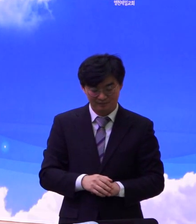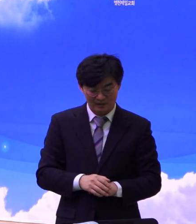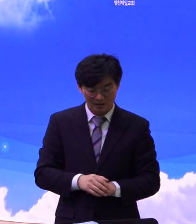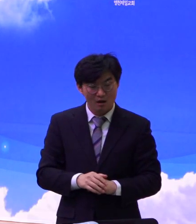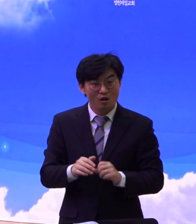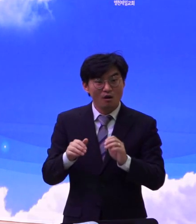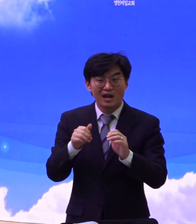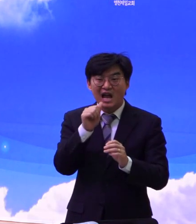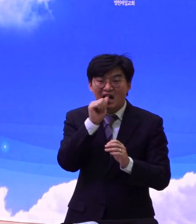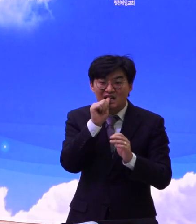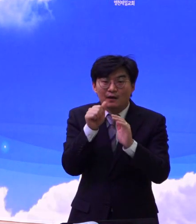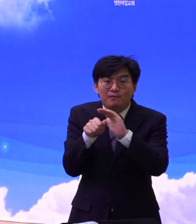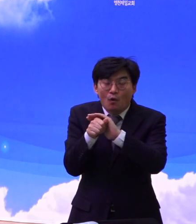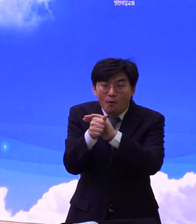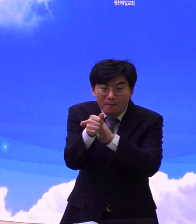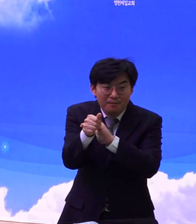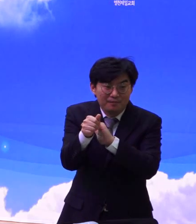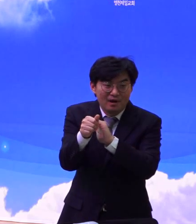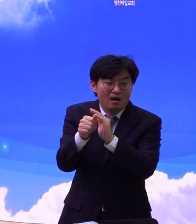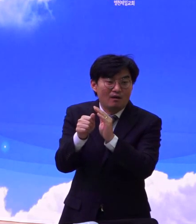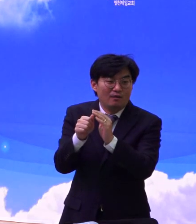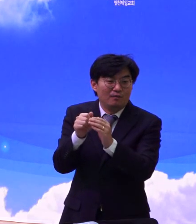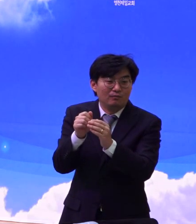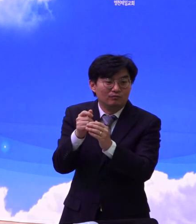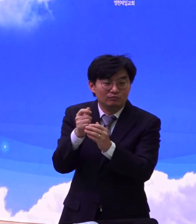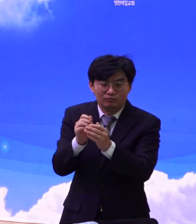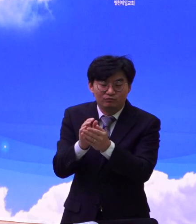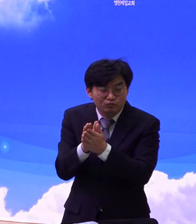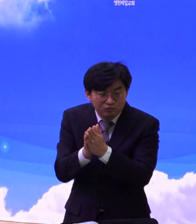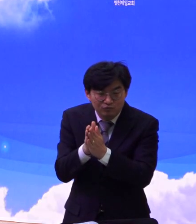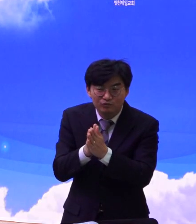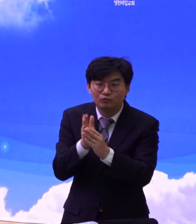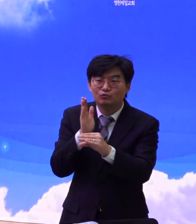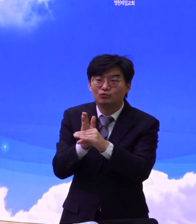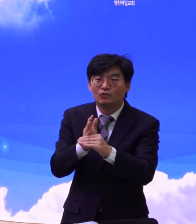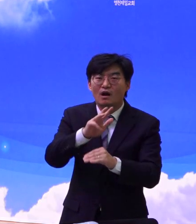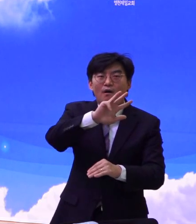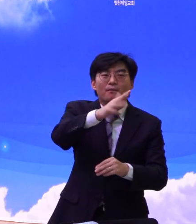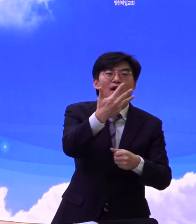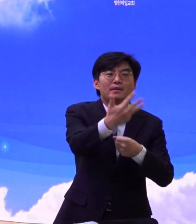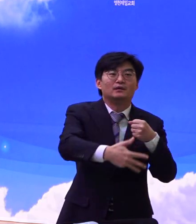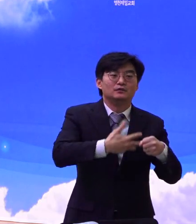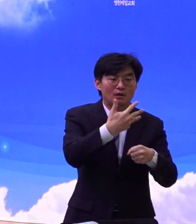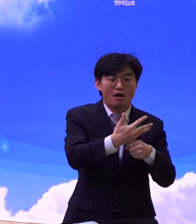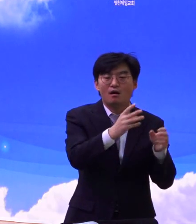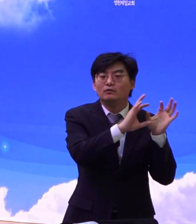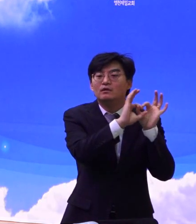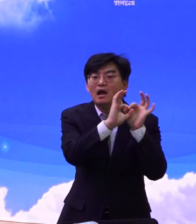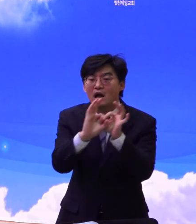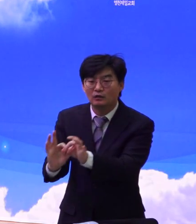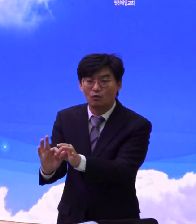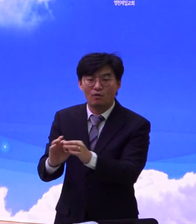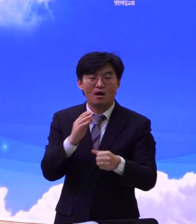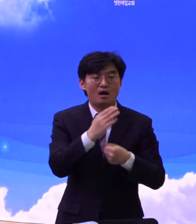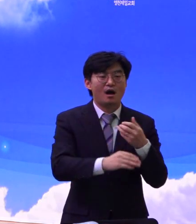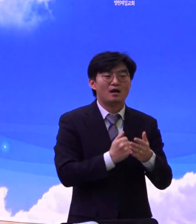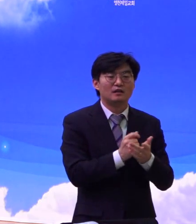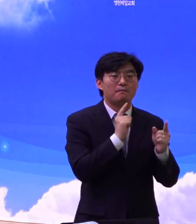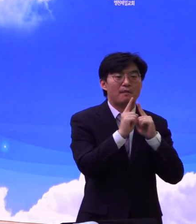노뱀에게 백성들이 분양하며 숭배하고 있었던 겁니다. 800년 동안이나 이렇게 지속되어 온 것이죠.